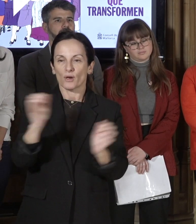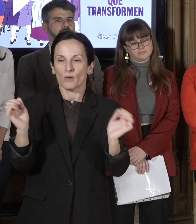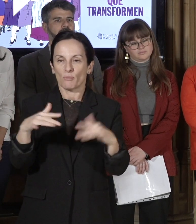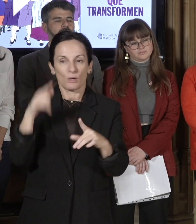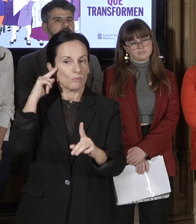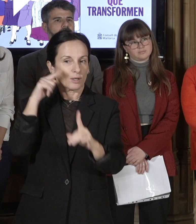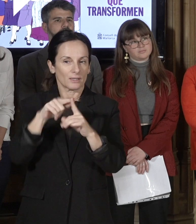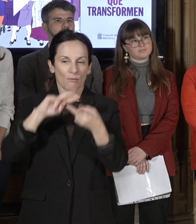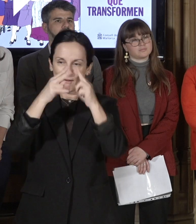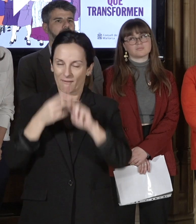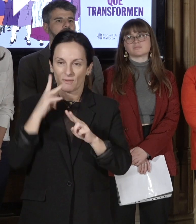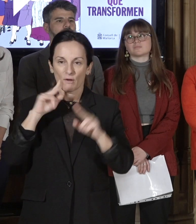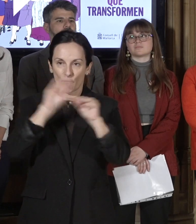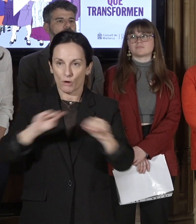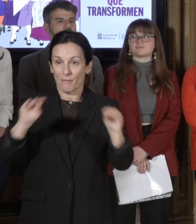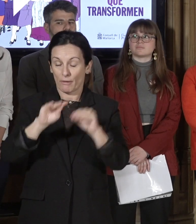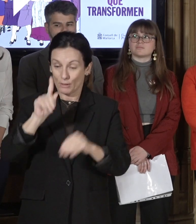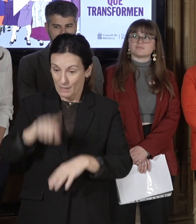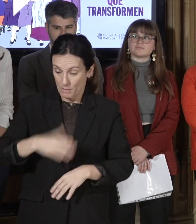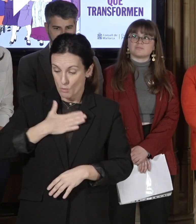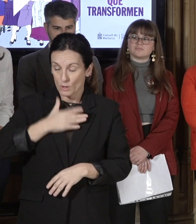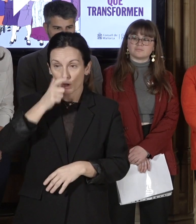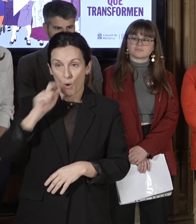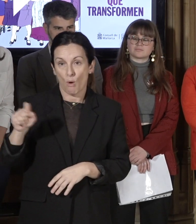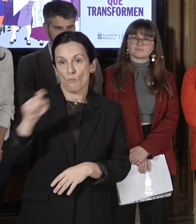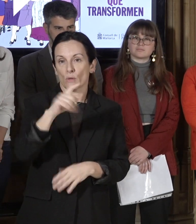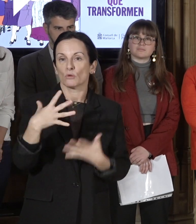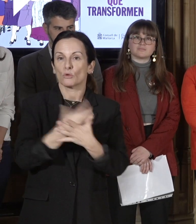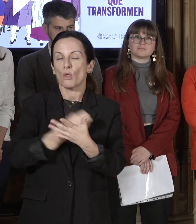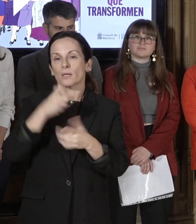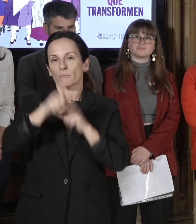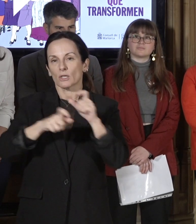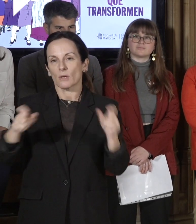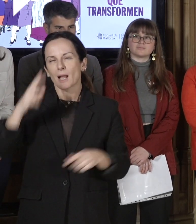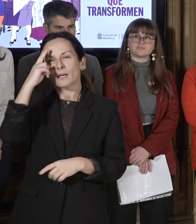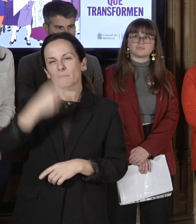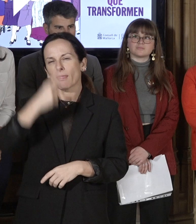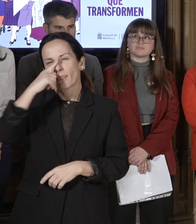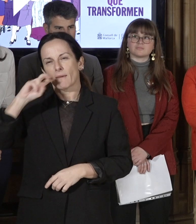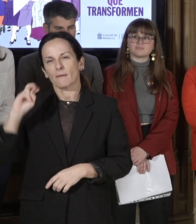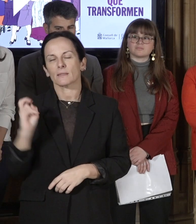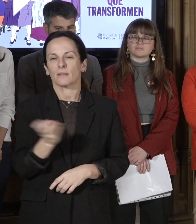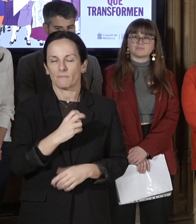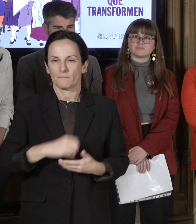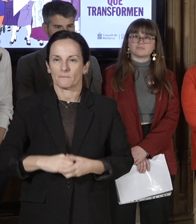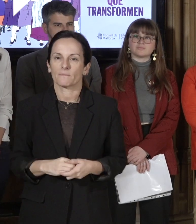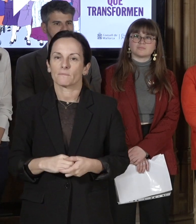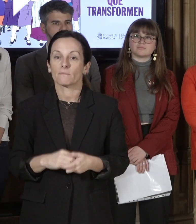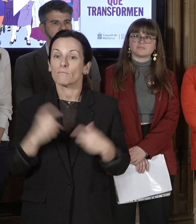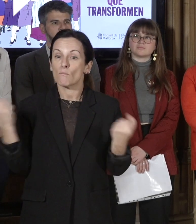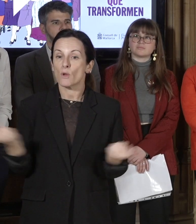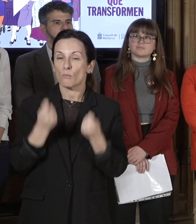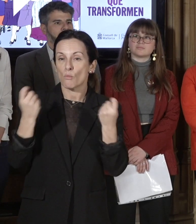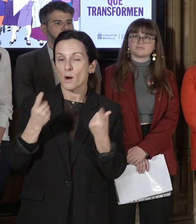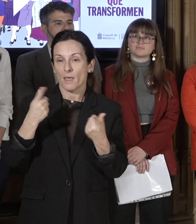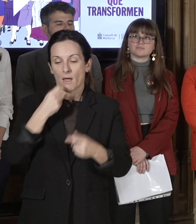inclusió en el nostre municipi de totes les persones, respectant la diversitat i la pluralitat. Promoure el benestar de les